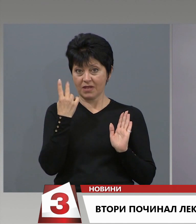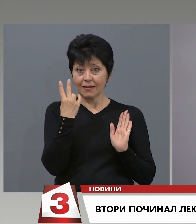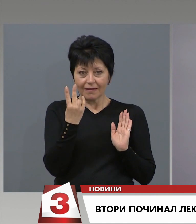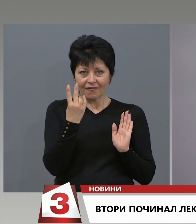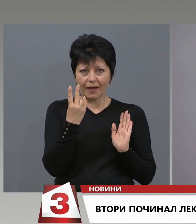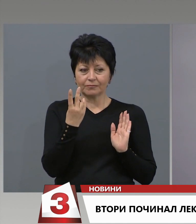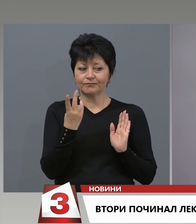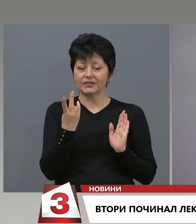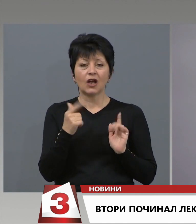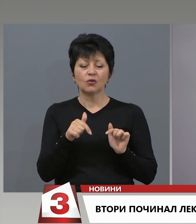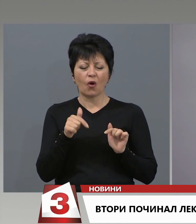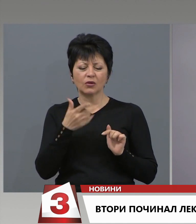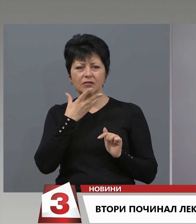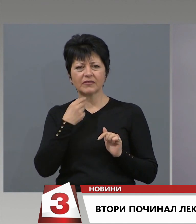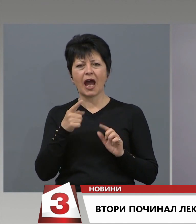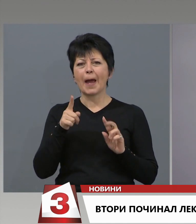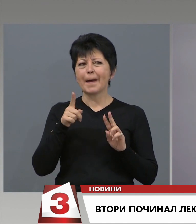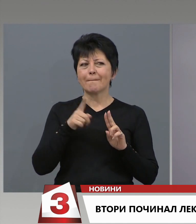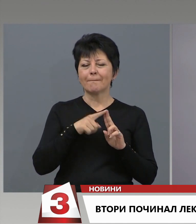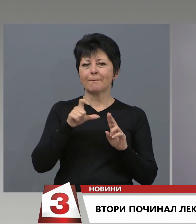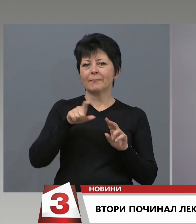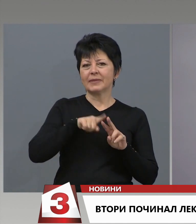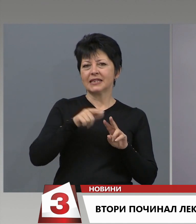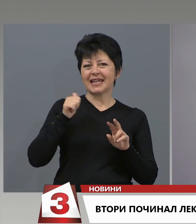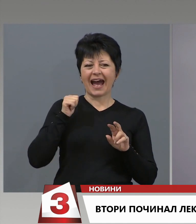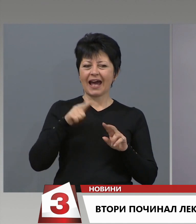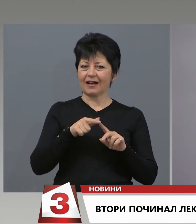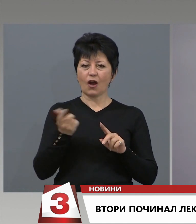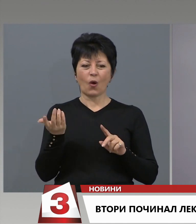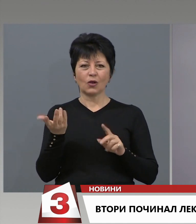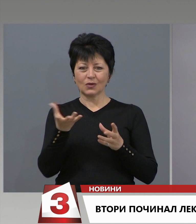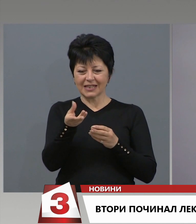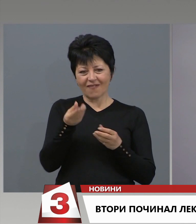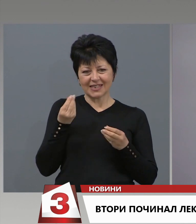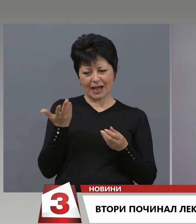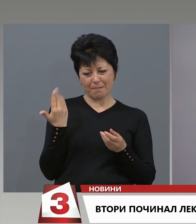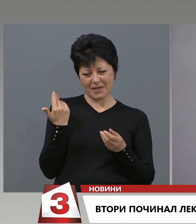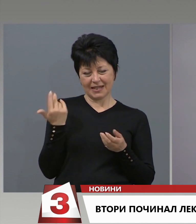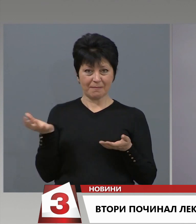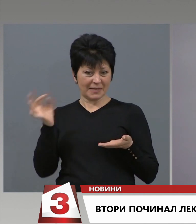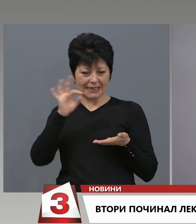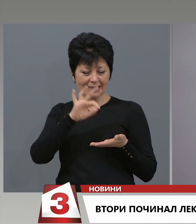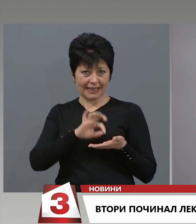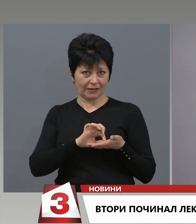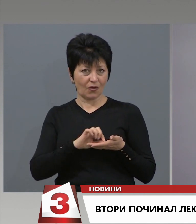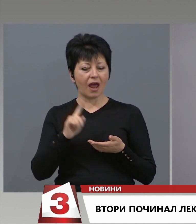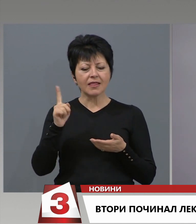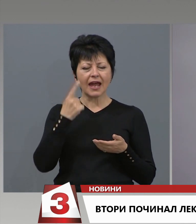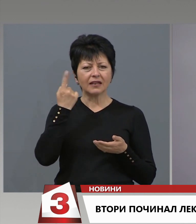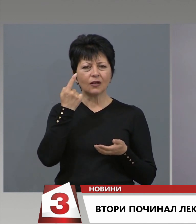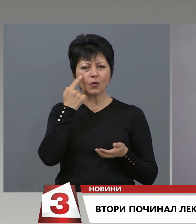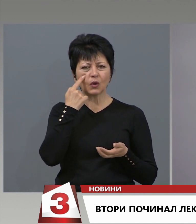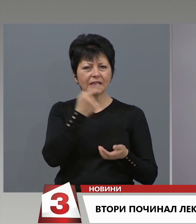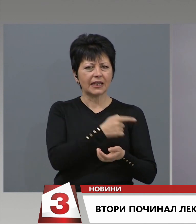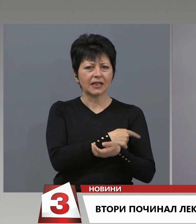доколкото ми е известно, сега се очаква PCR-а, който са взели веднага с пристигането. Но иначе на един от тестовете, които